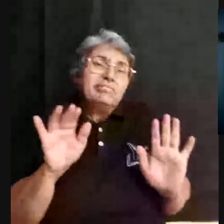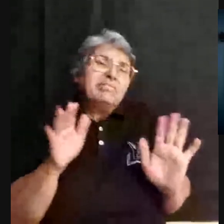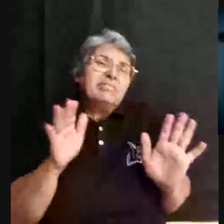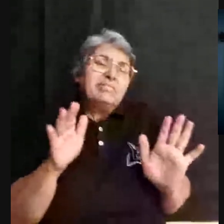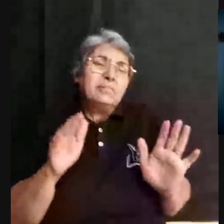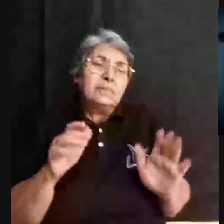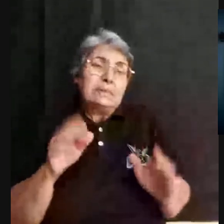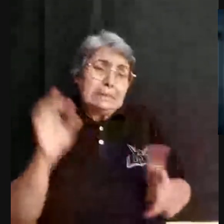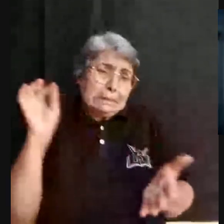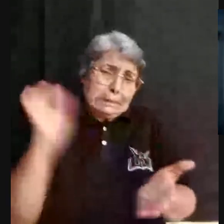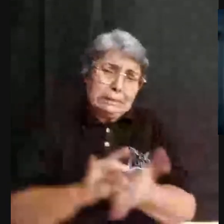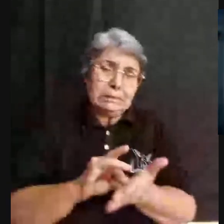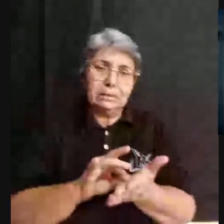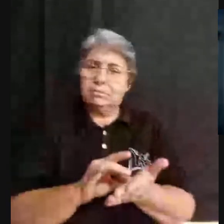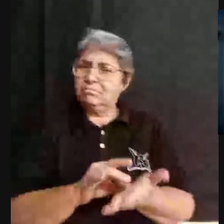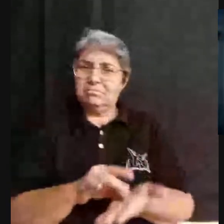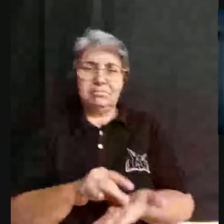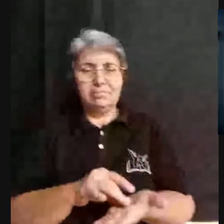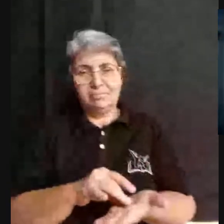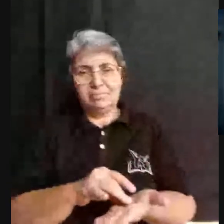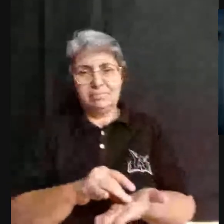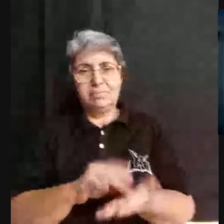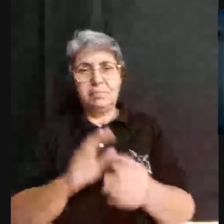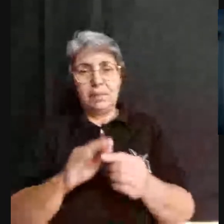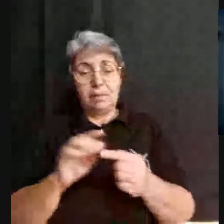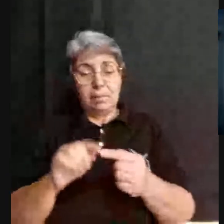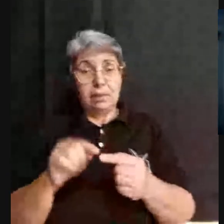1891, após a confissão do pastor Smith,